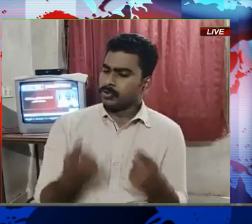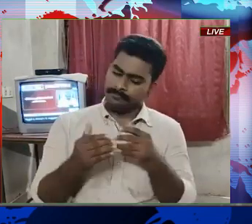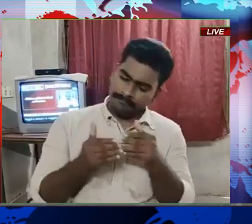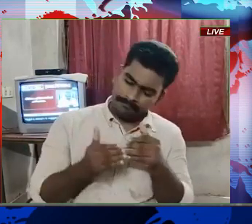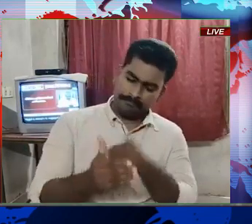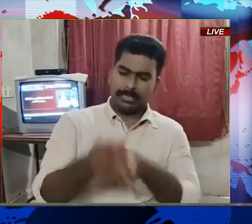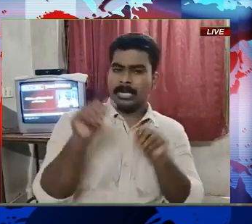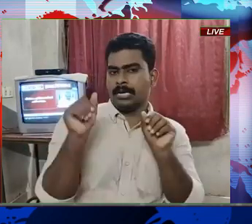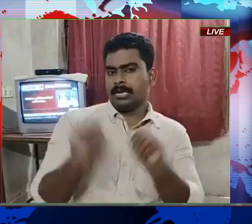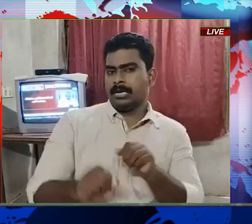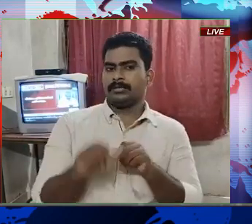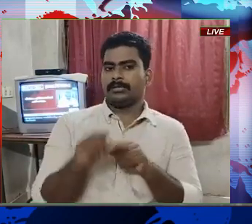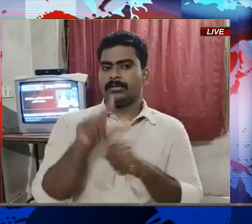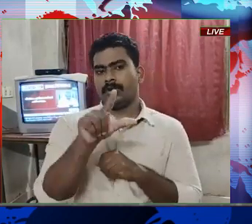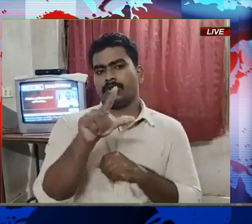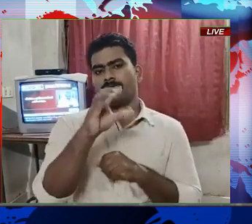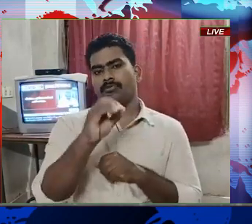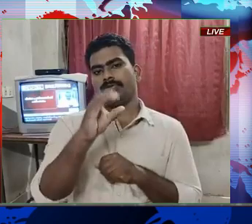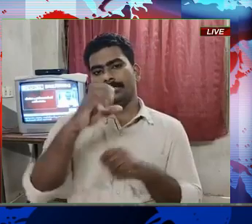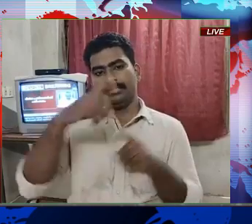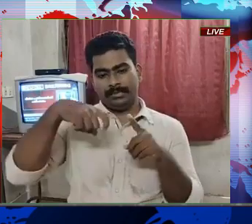നമ്മുടെ സംസ്ഥാനത്ത്